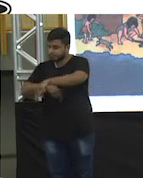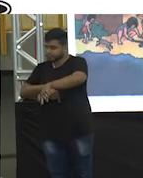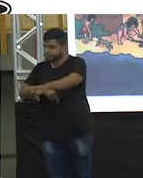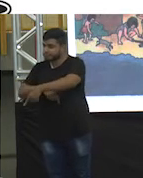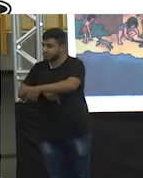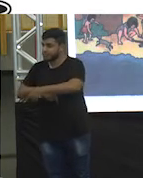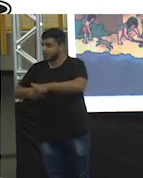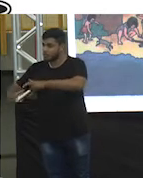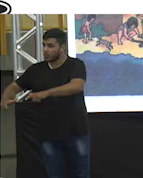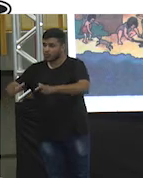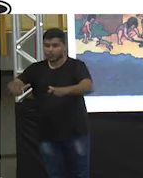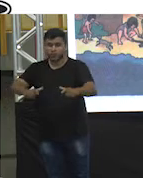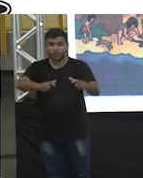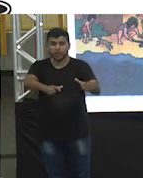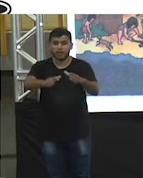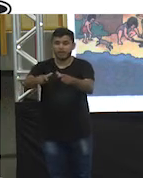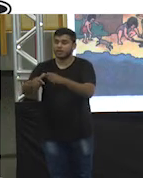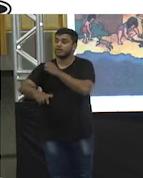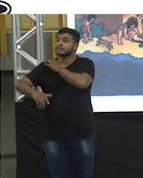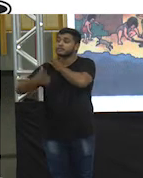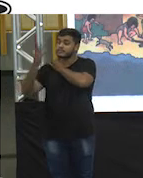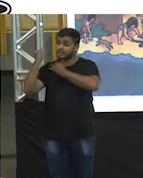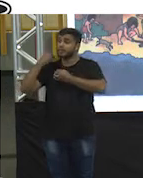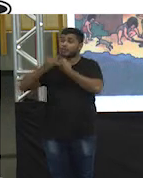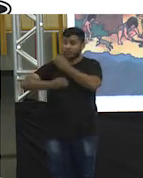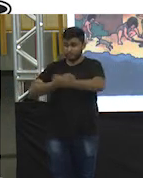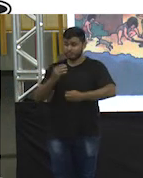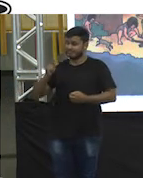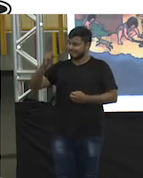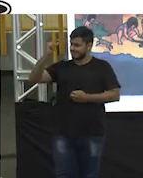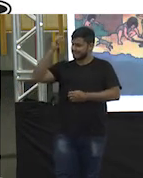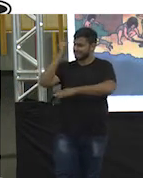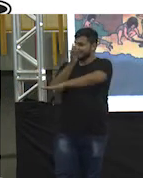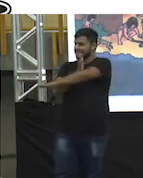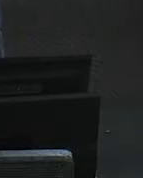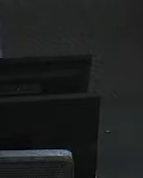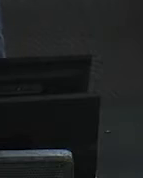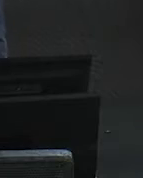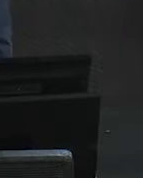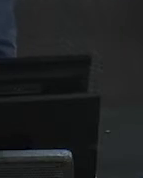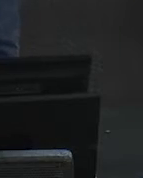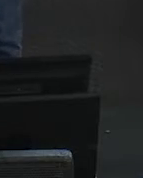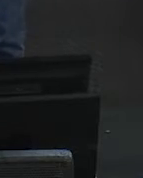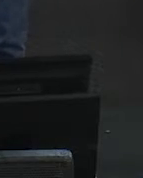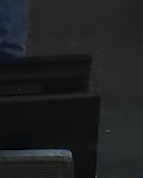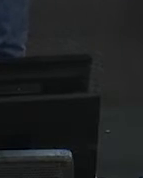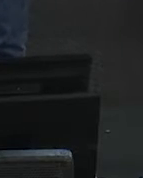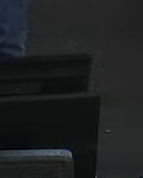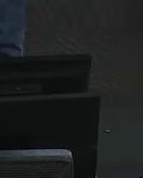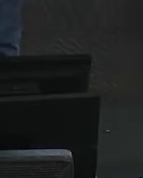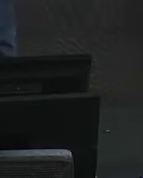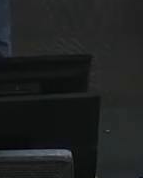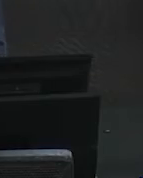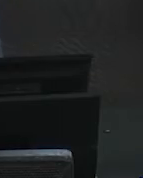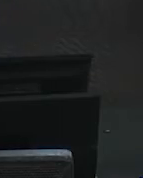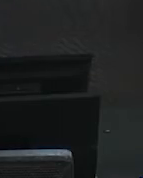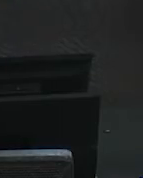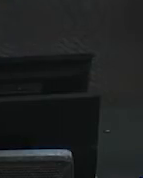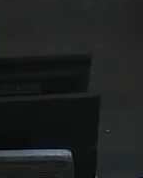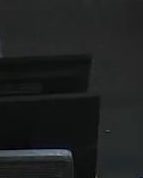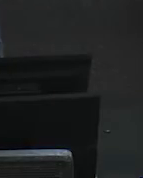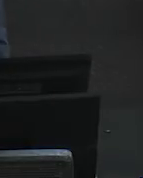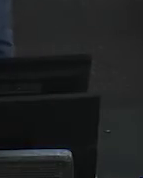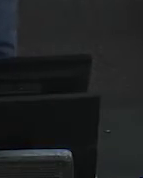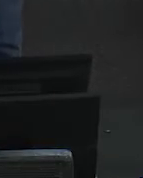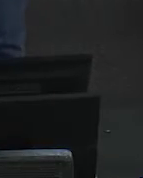uma história em cima do machismo. A mulher fazia boa parte dos afazeres domésticos, o homem